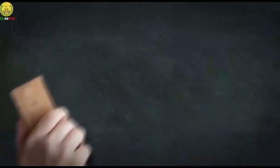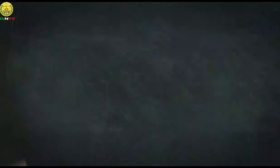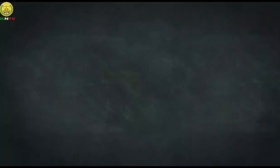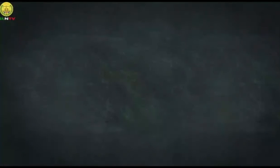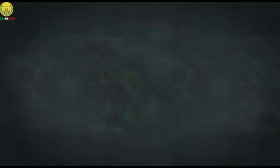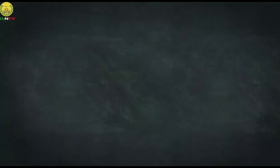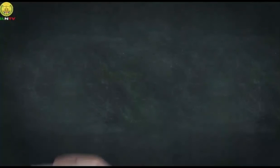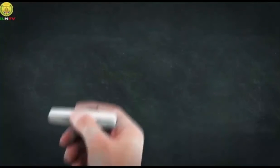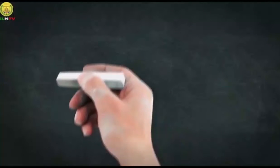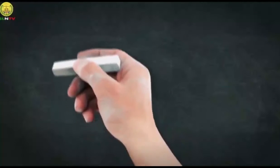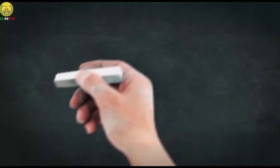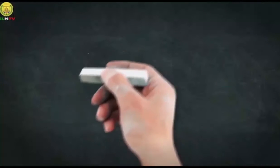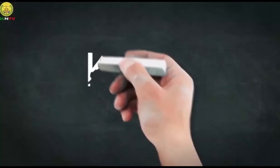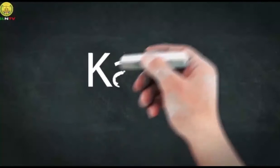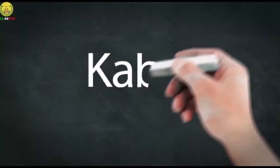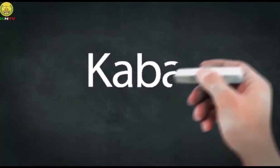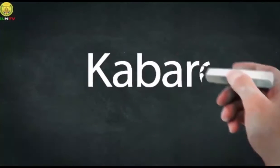kahisu manka.